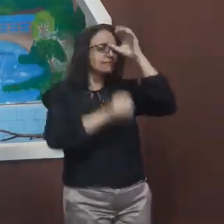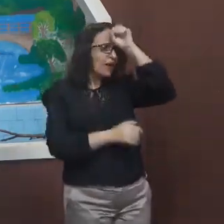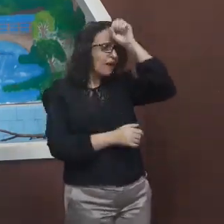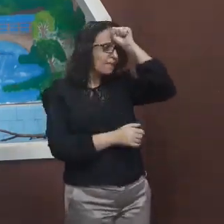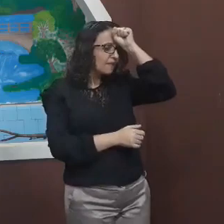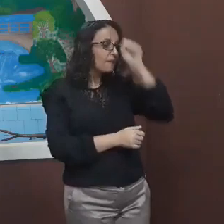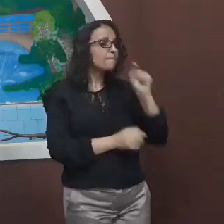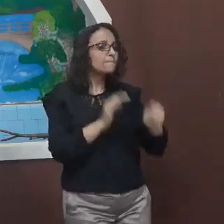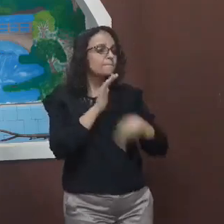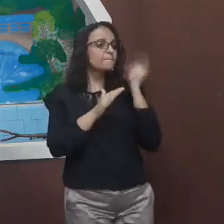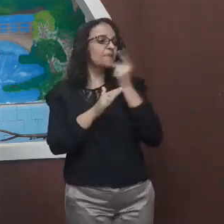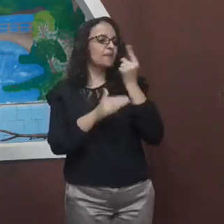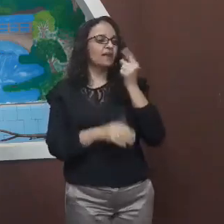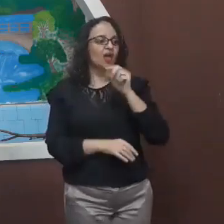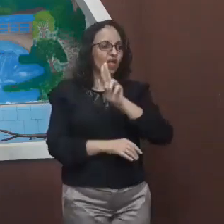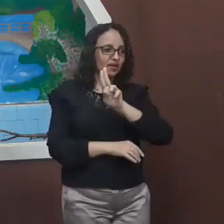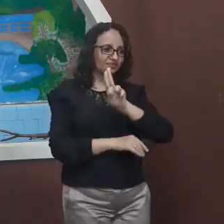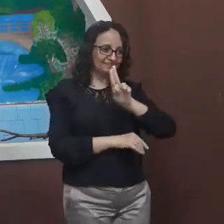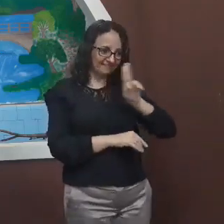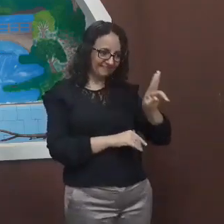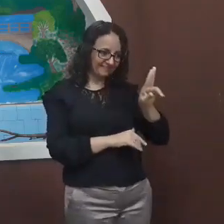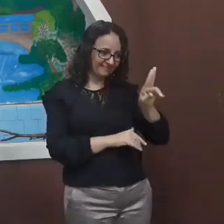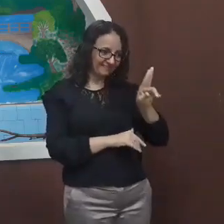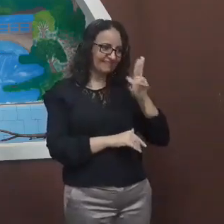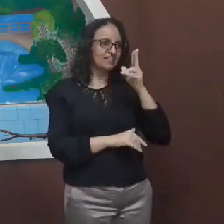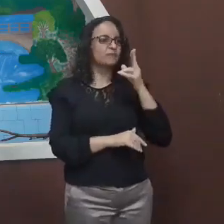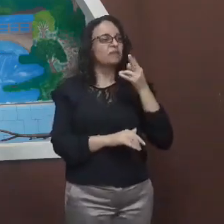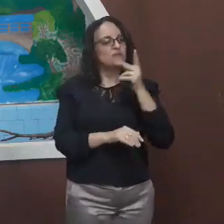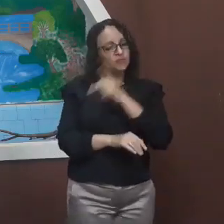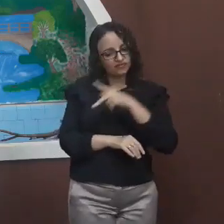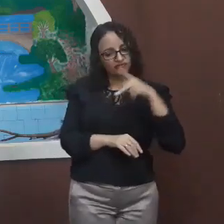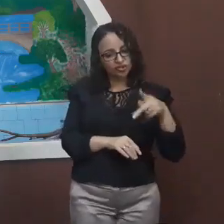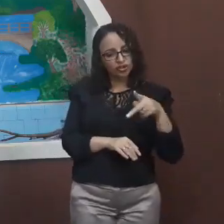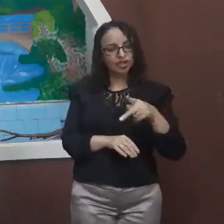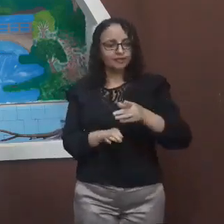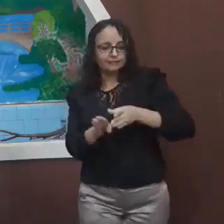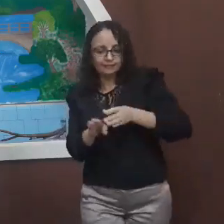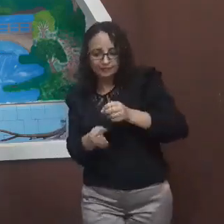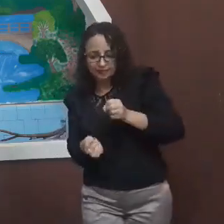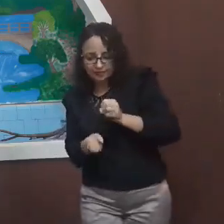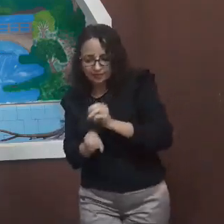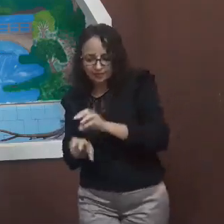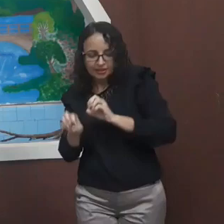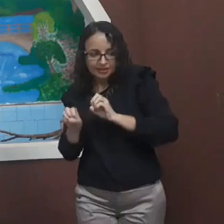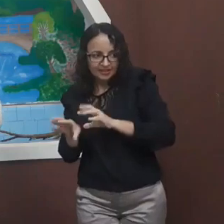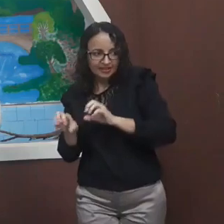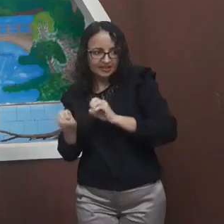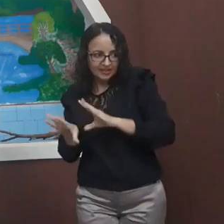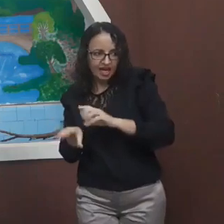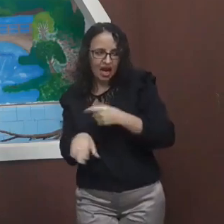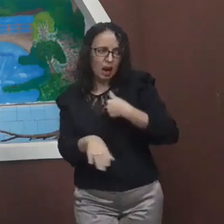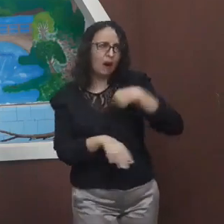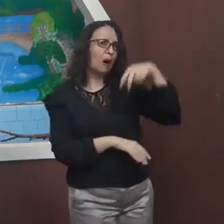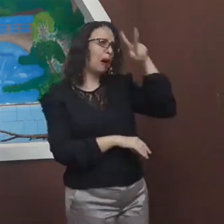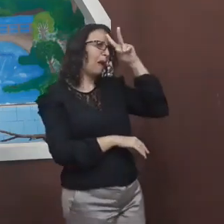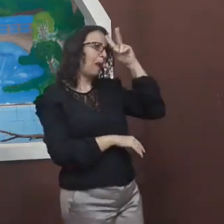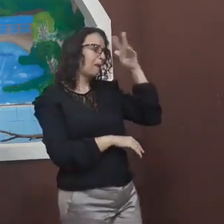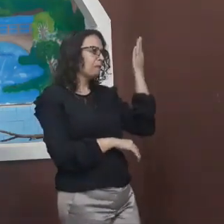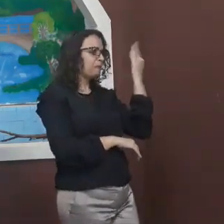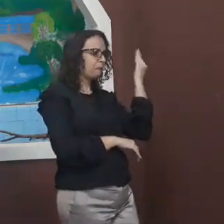nome. E tem lá as professoras da educação infantil que coloca lá Eu lembro, vi minha esposa muitas vezes dando